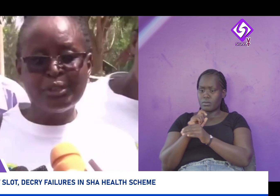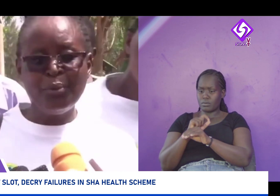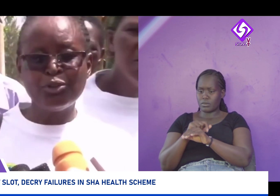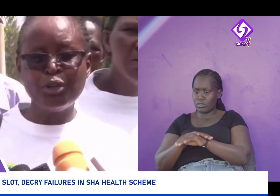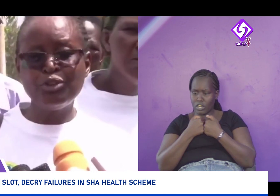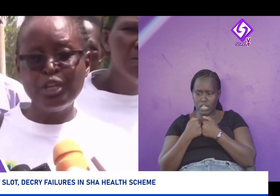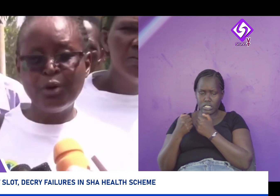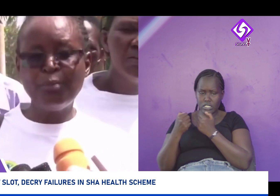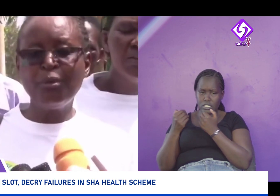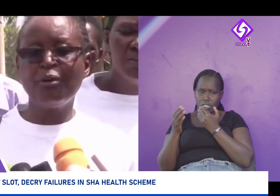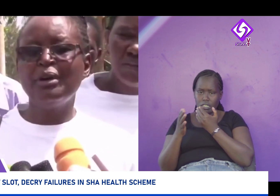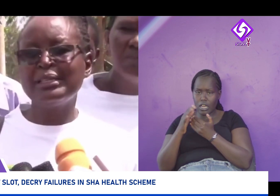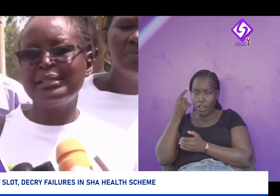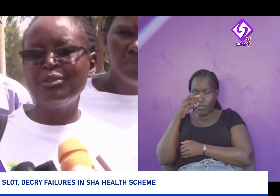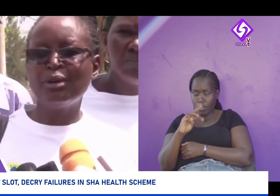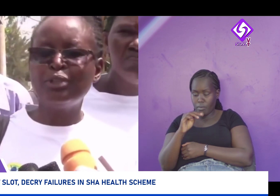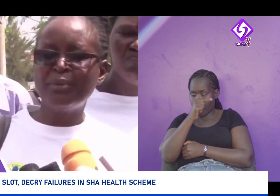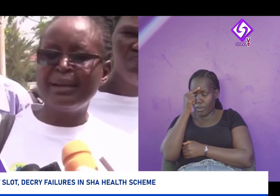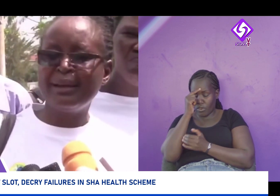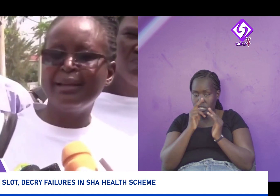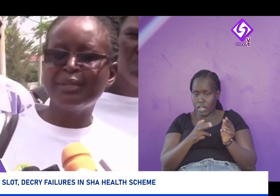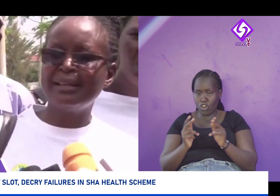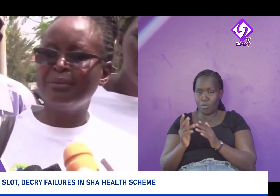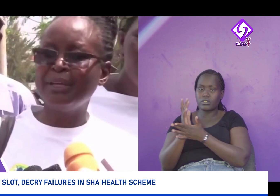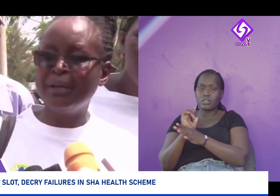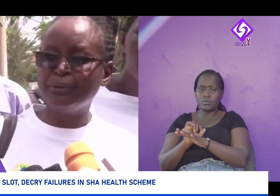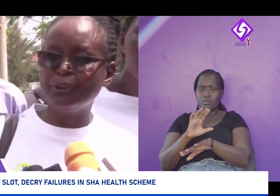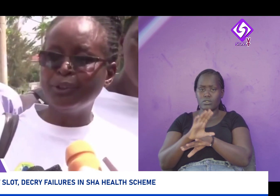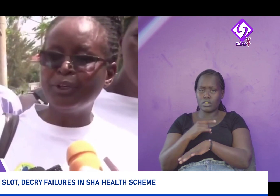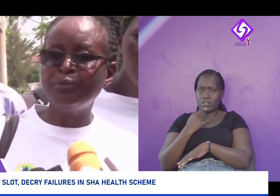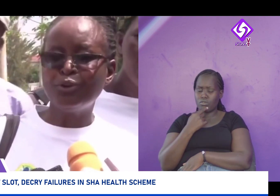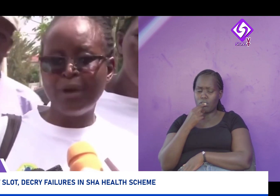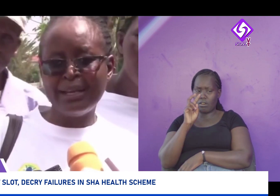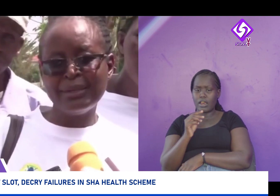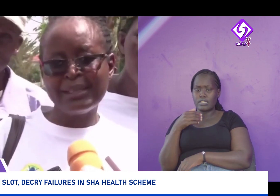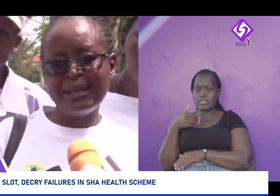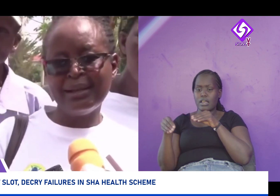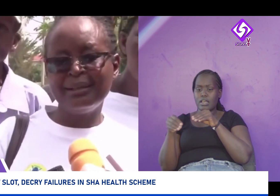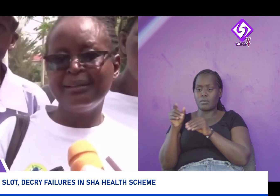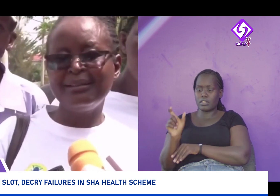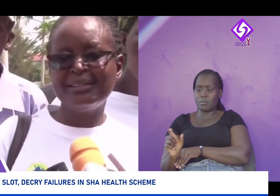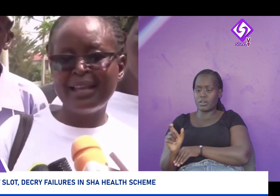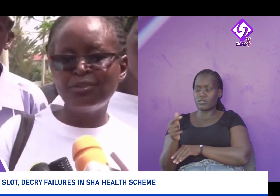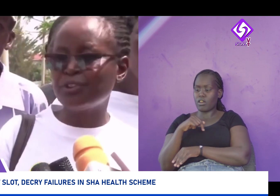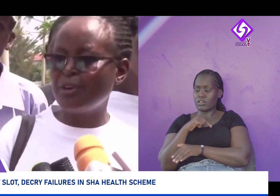kwa sababu watoto wetu ni normal. Na saa zingine unakuta mwenye anaangaliwa sana ni mlemavu. Kwa hivyo tuangaliwe sana side of